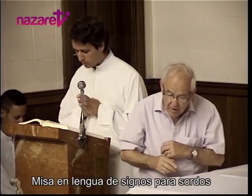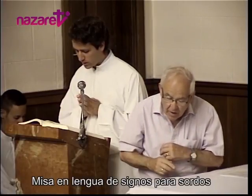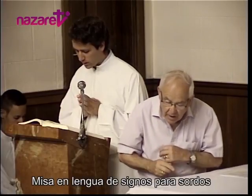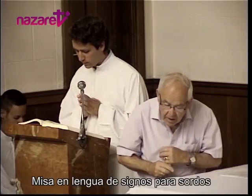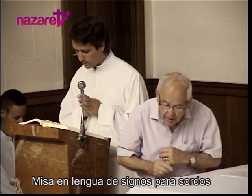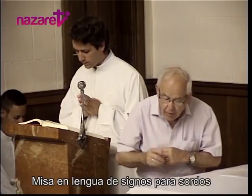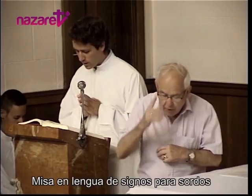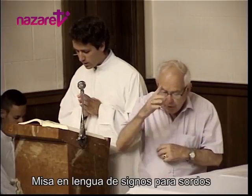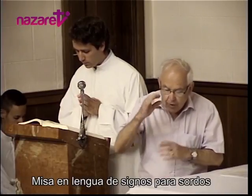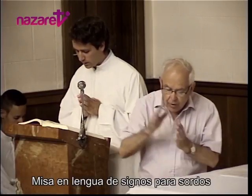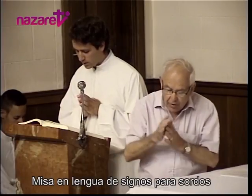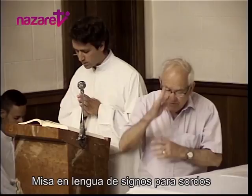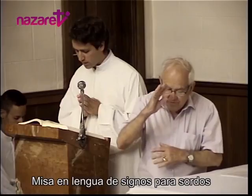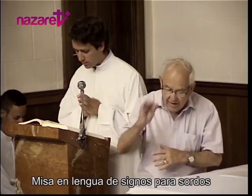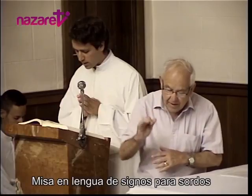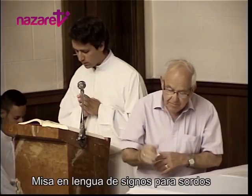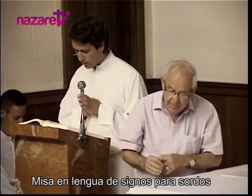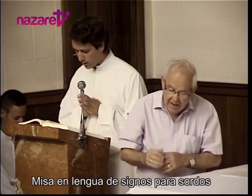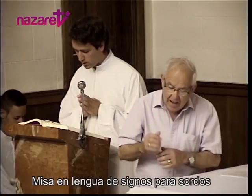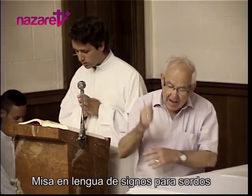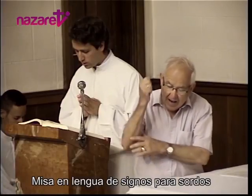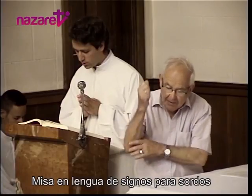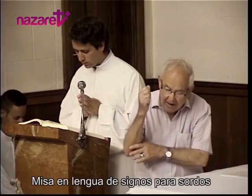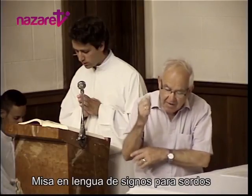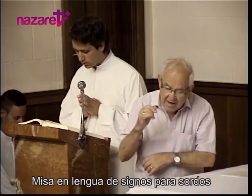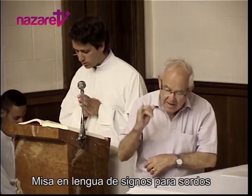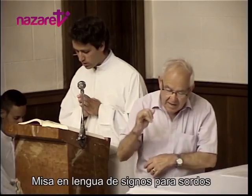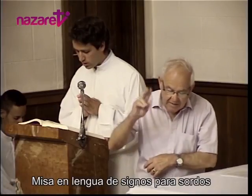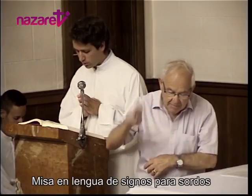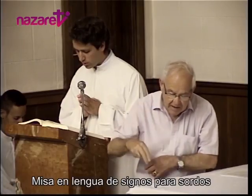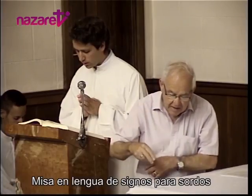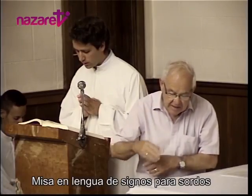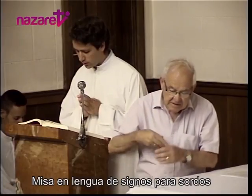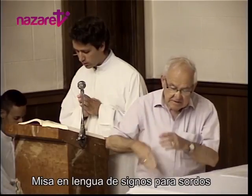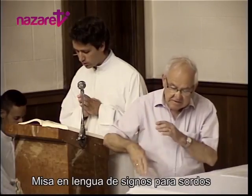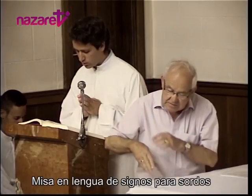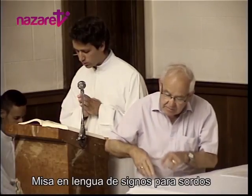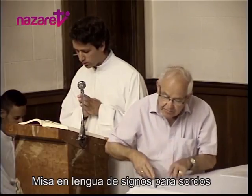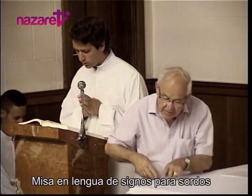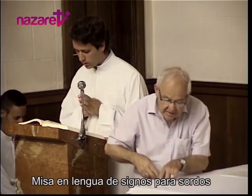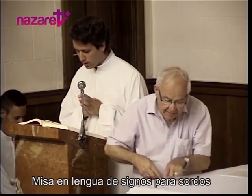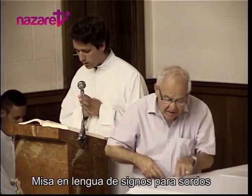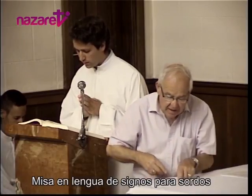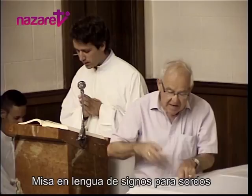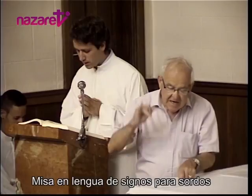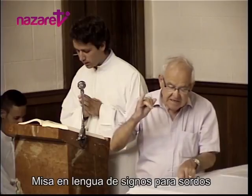promesa, mientras esperaba la ciudad de sólidos cimientos, cuyo arquitecto y constructor iba a ser Dios.